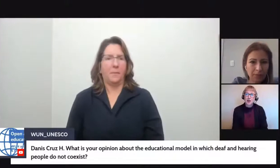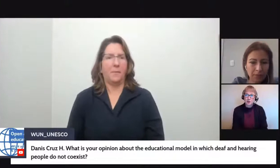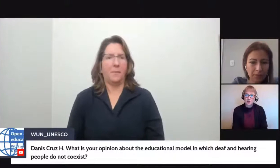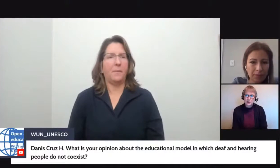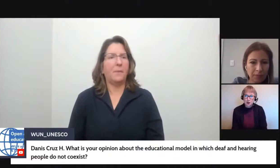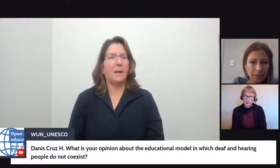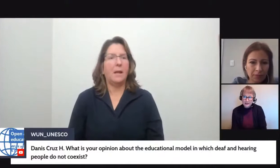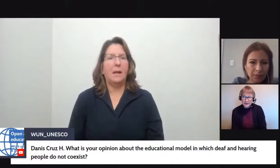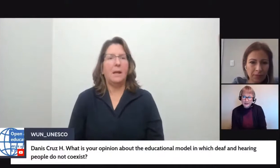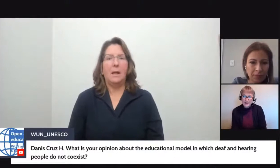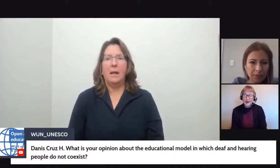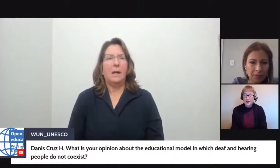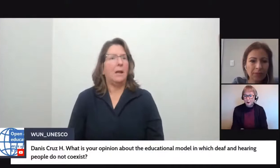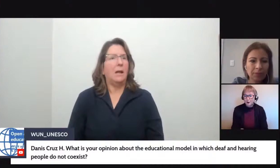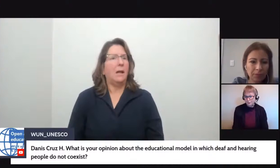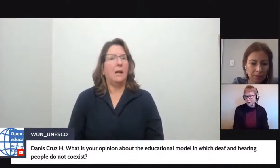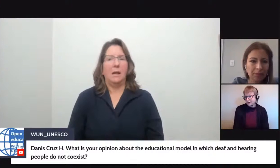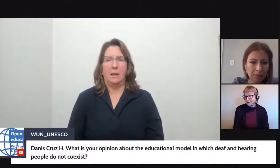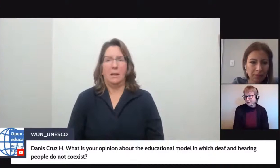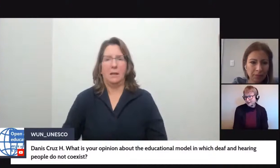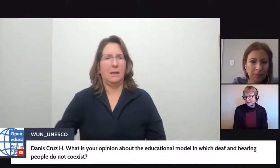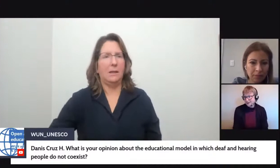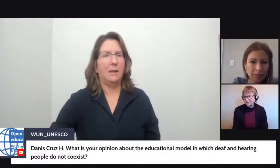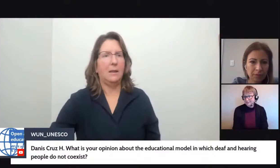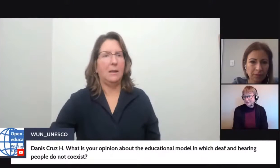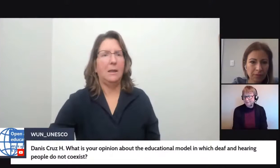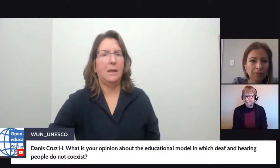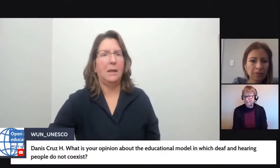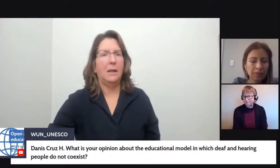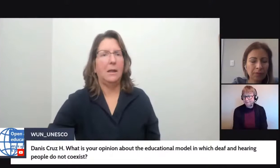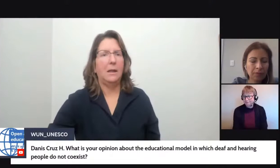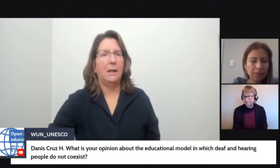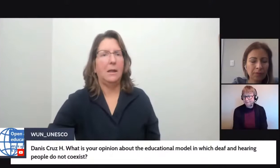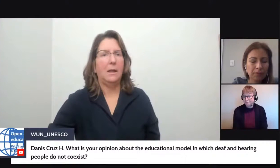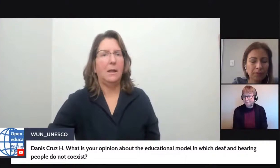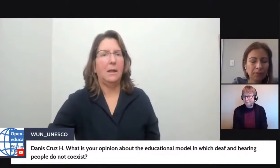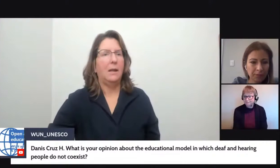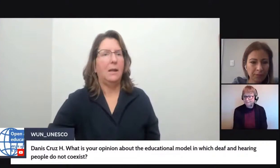Estoy interesada en ese desarrollo y gracias por anticipado.